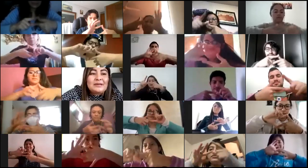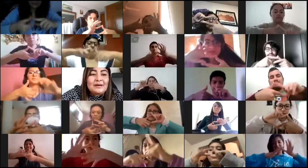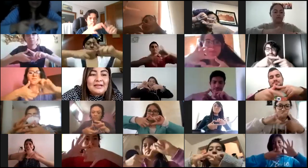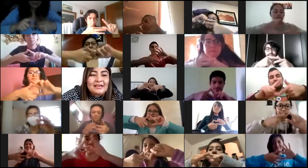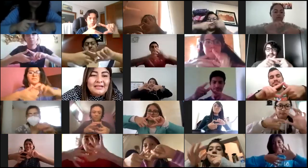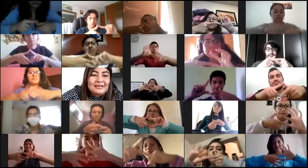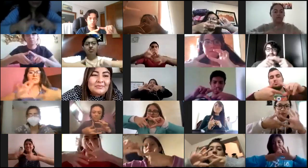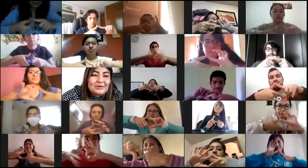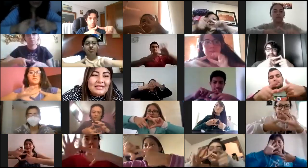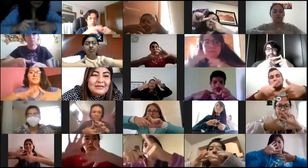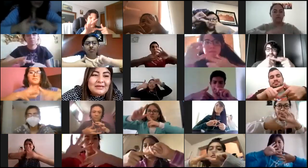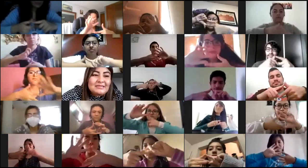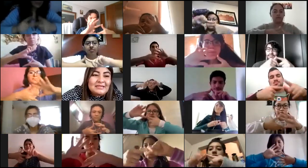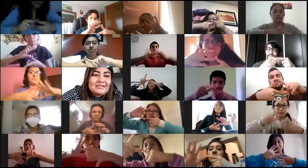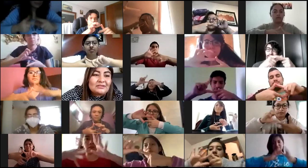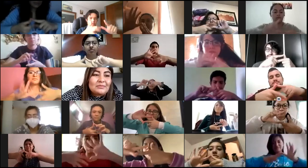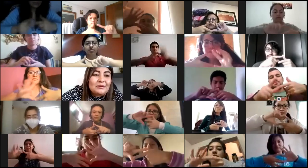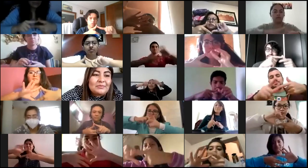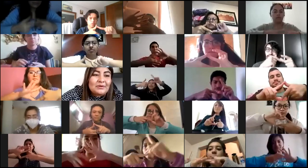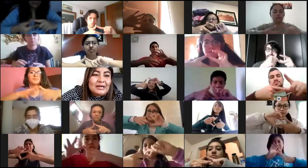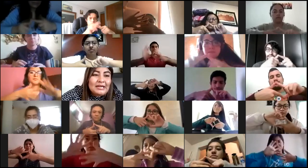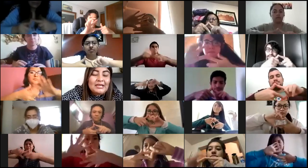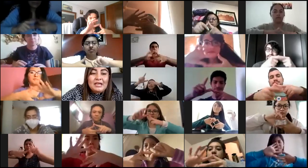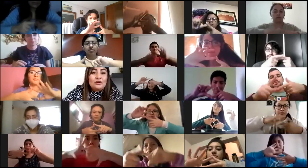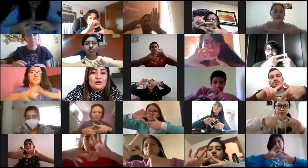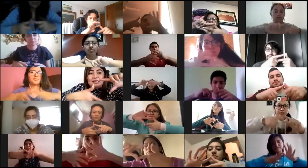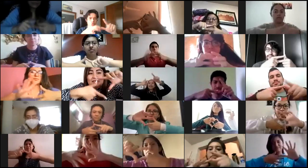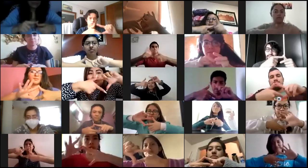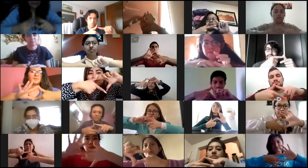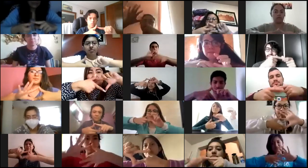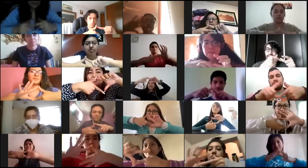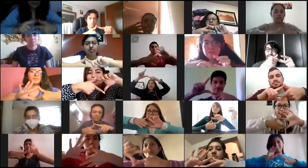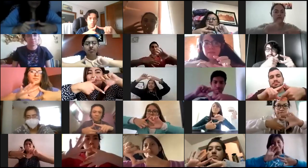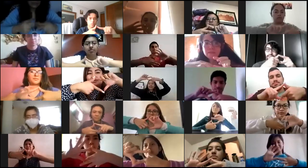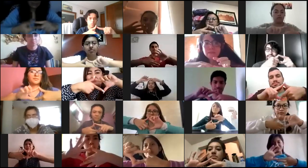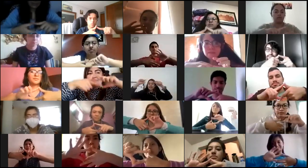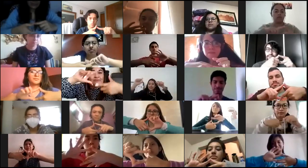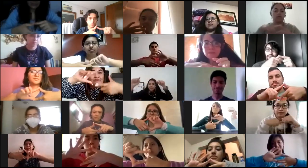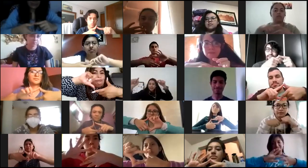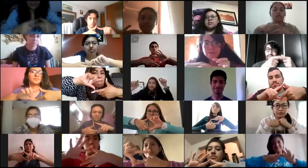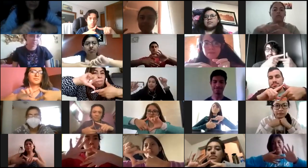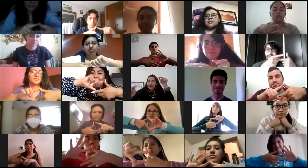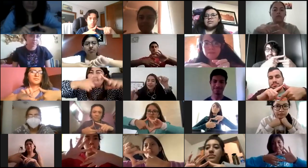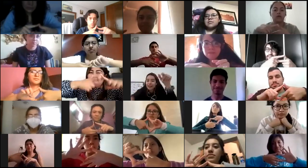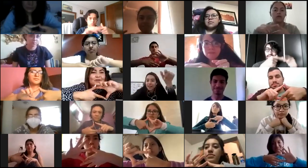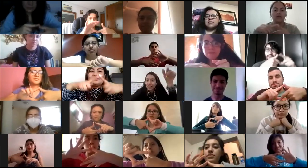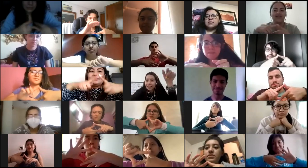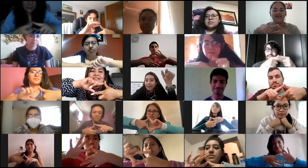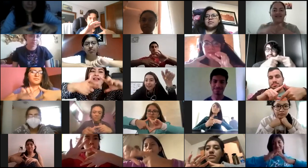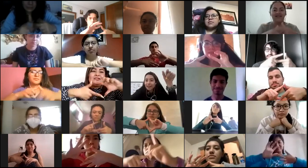vale, porque ya vi que me están haciendo trampa por ahí. No puedo hacer esto, observen. Porque entonces no se